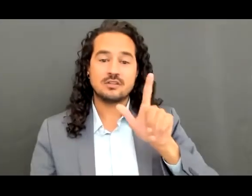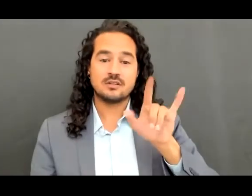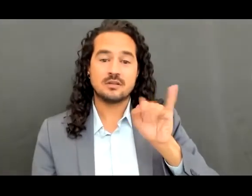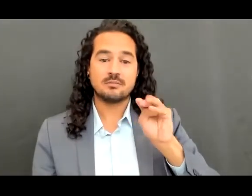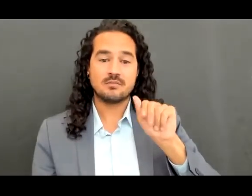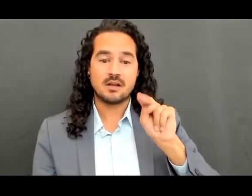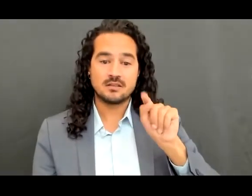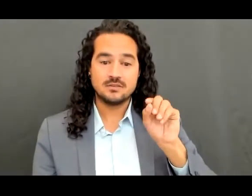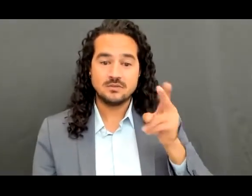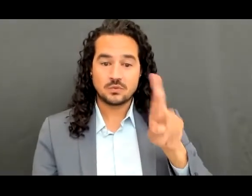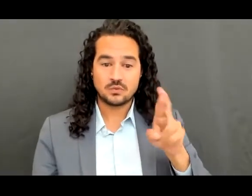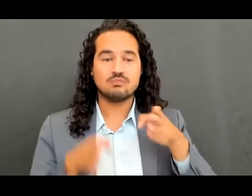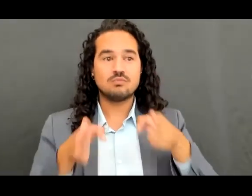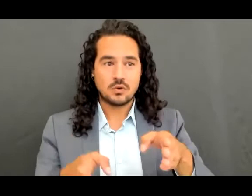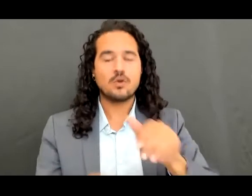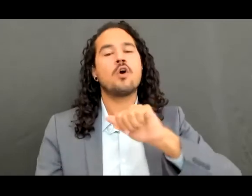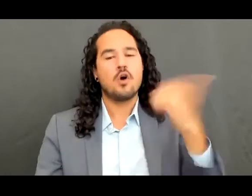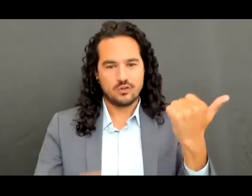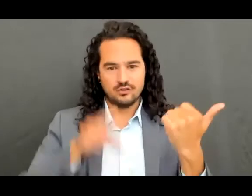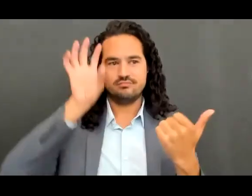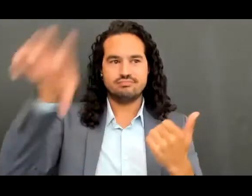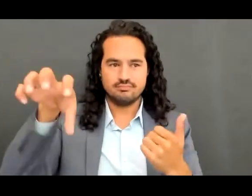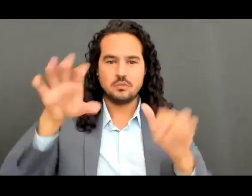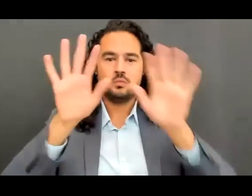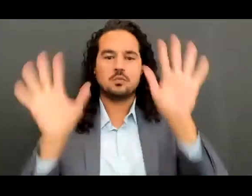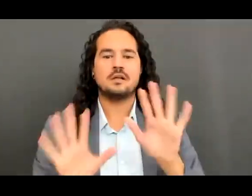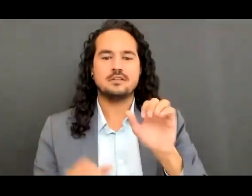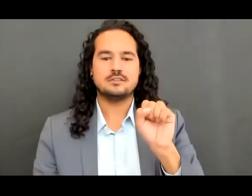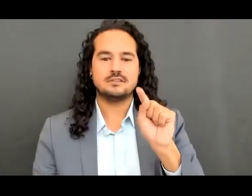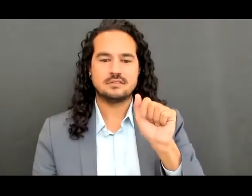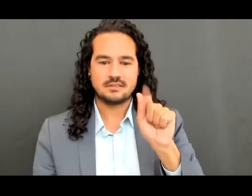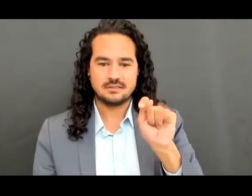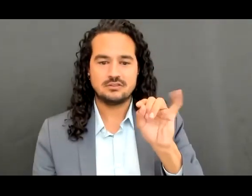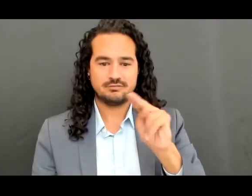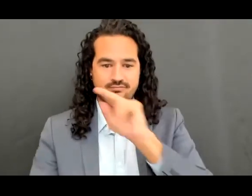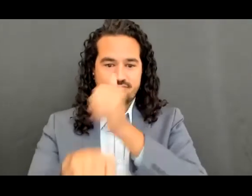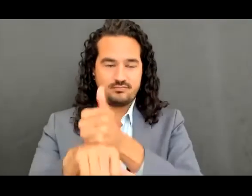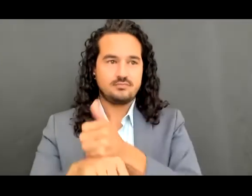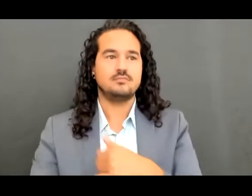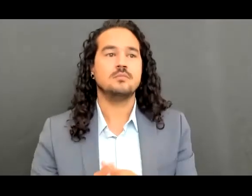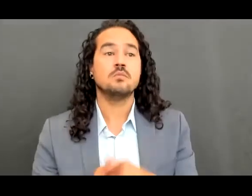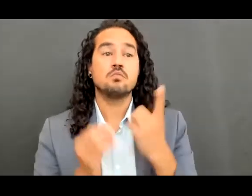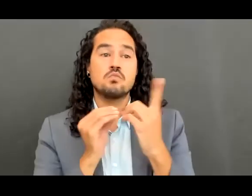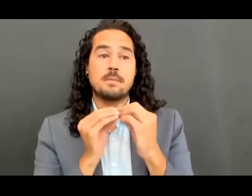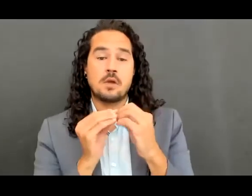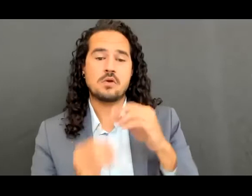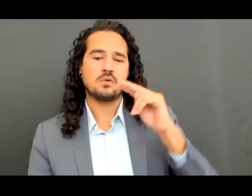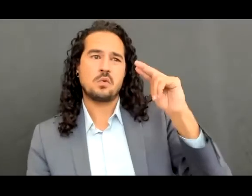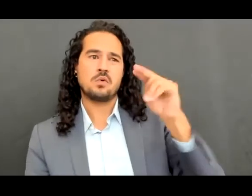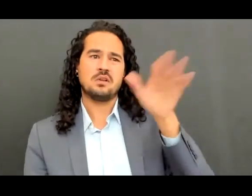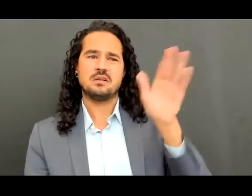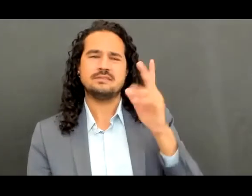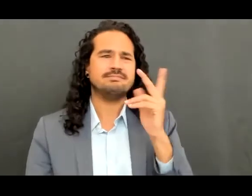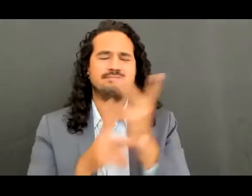del noroeste y vamos a tener otra estación. Y vamos a ver dónde vamos a poner esa estación, en qué parte sea más crítica para